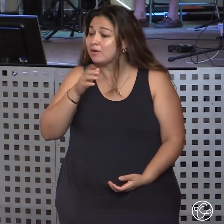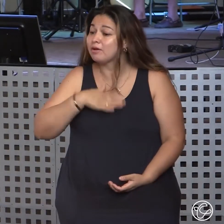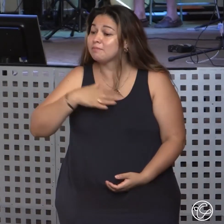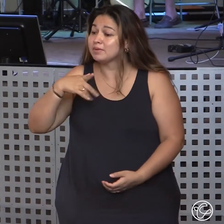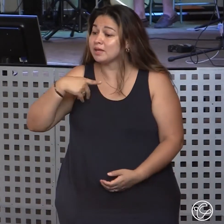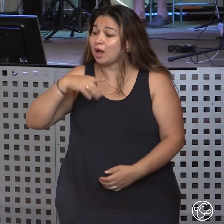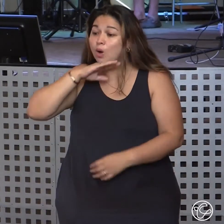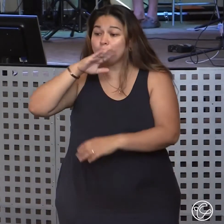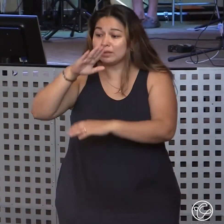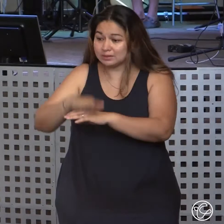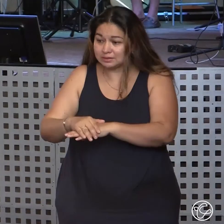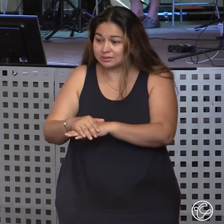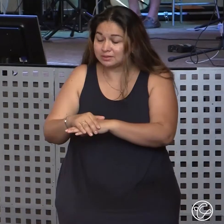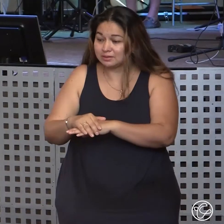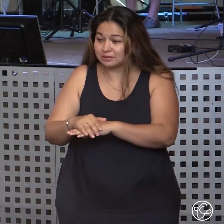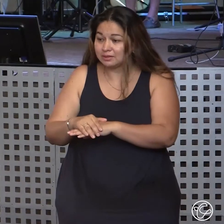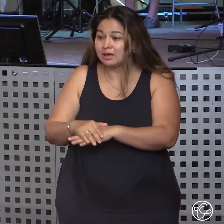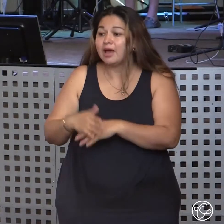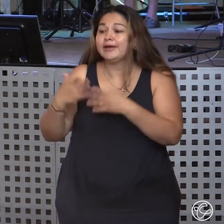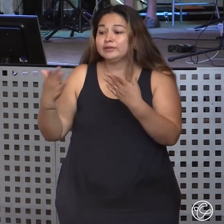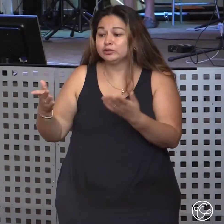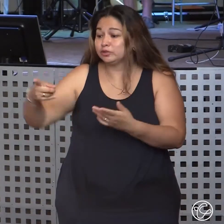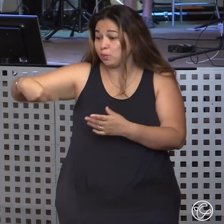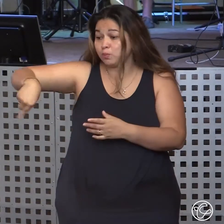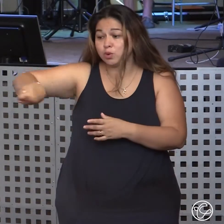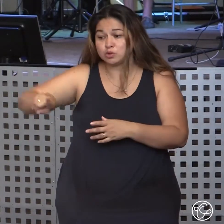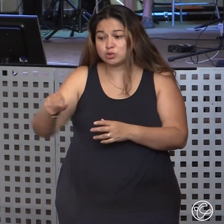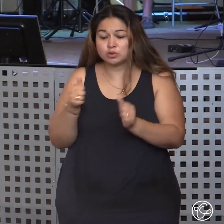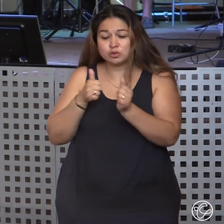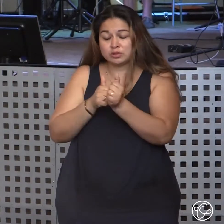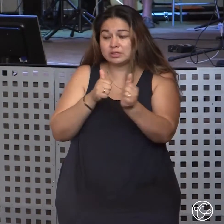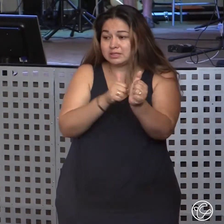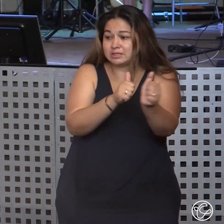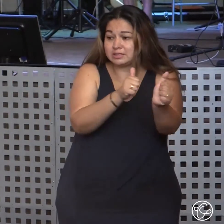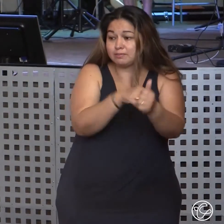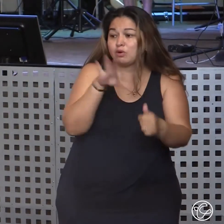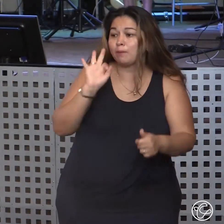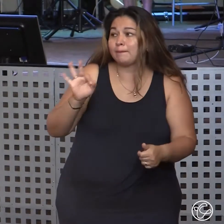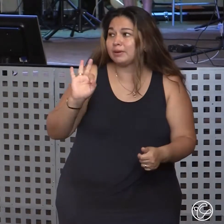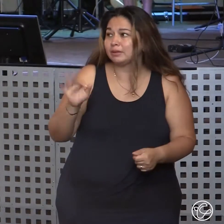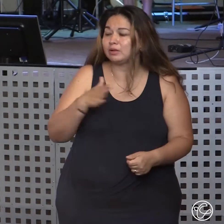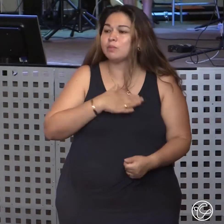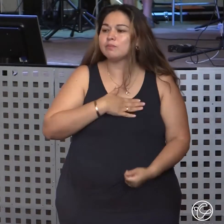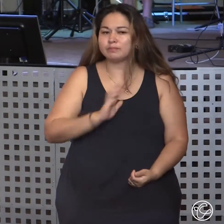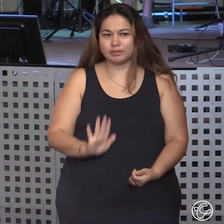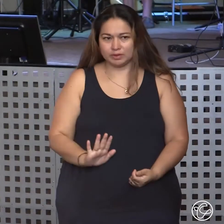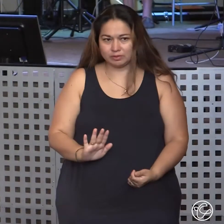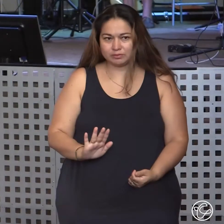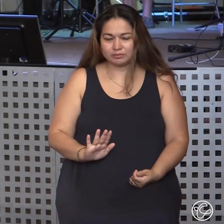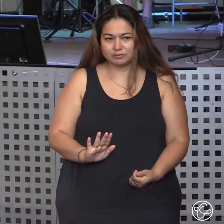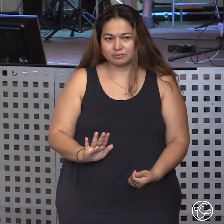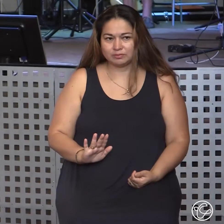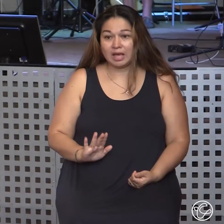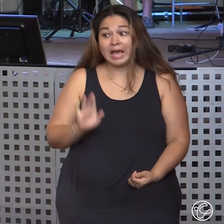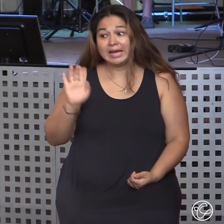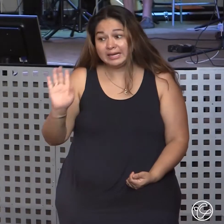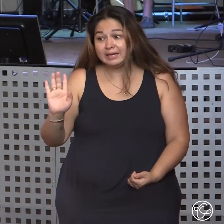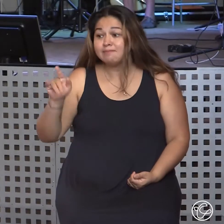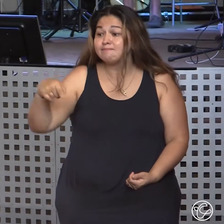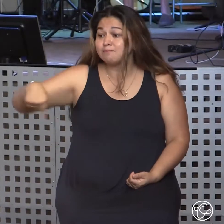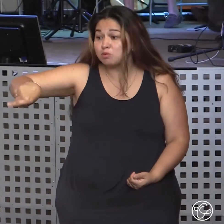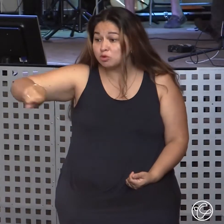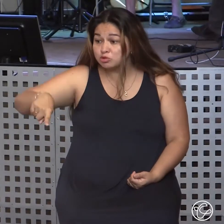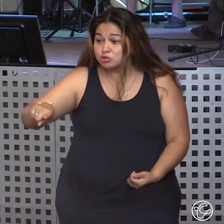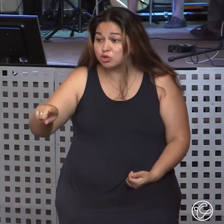seréis verdaderamente mis discípulos y conoceréis la verdad, y la